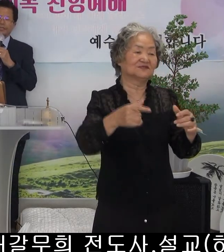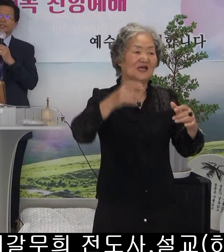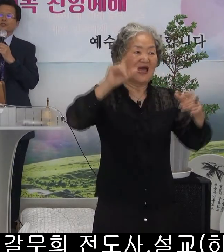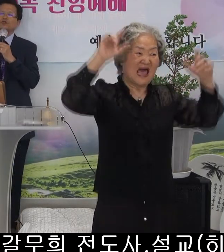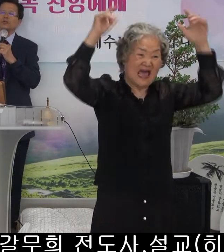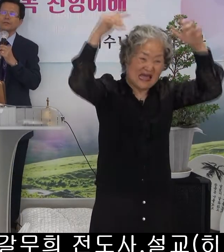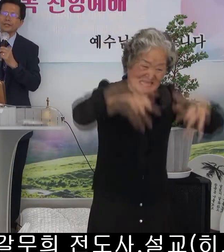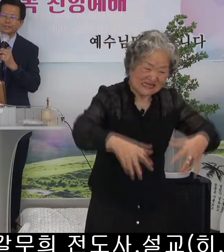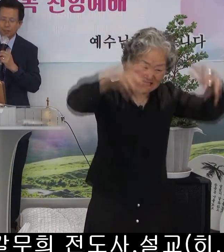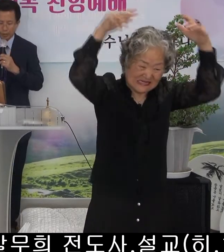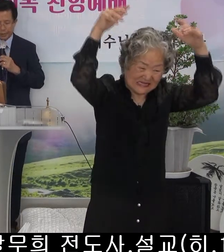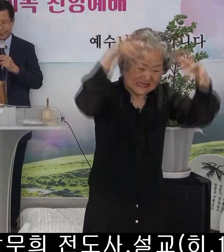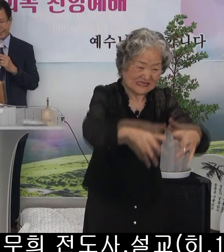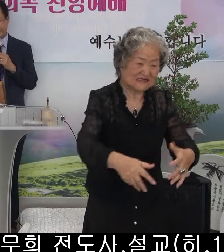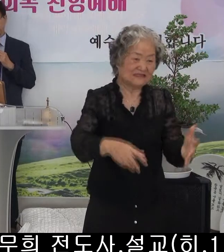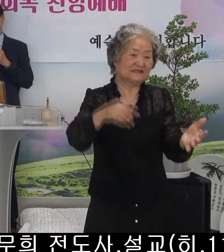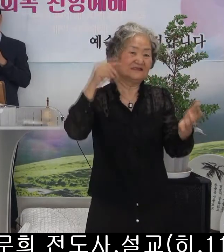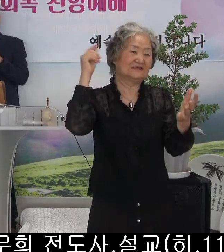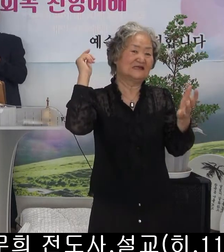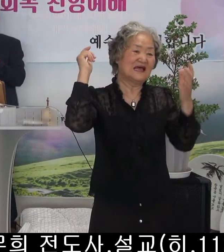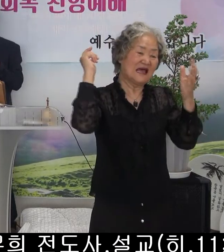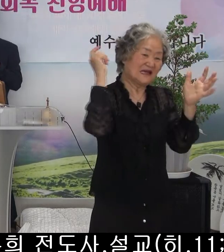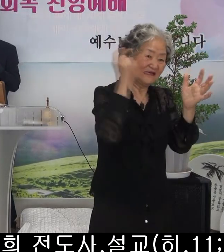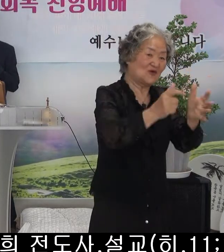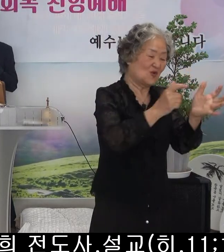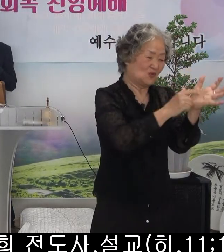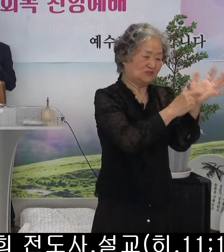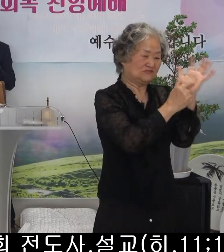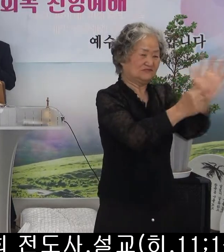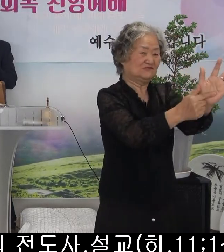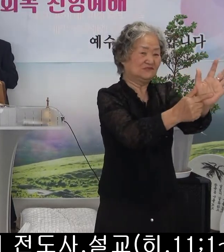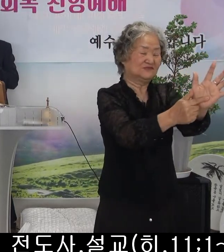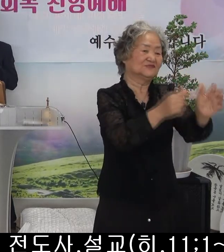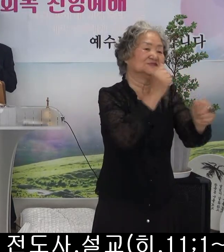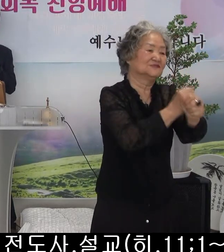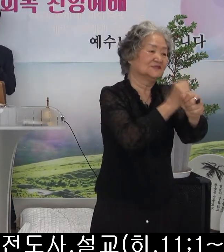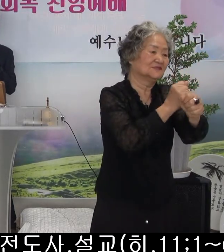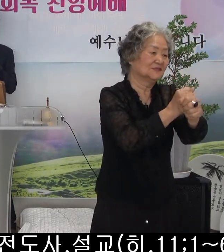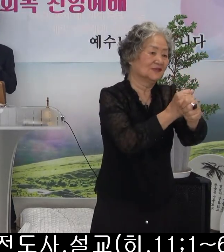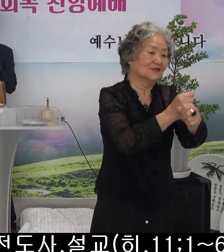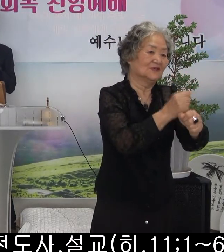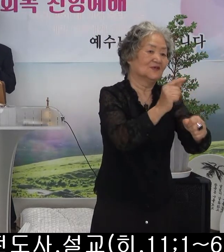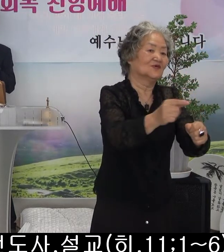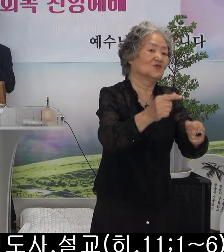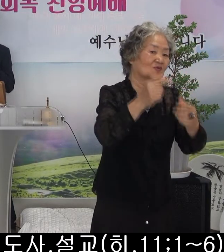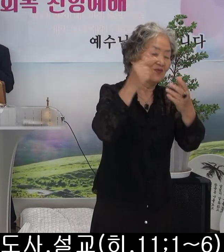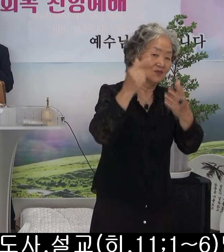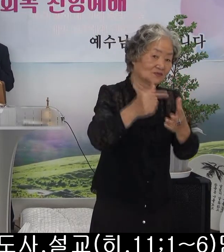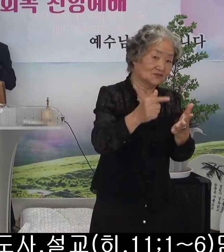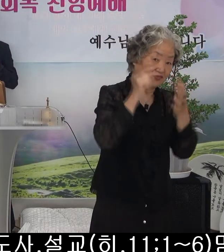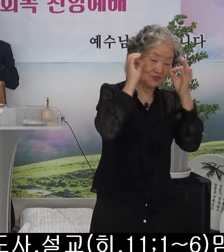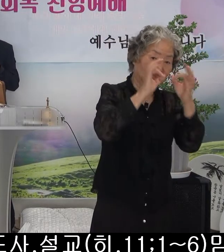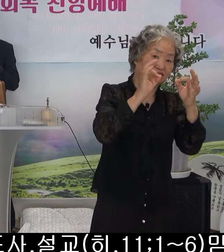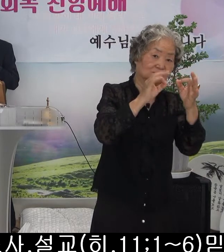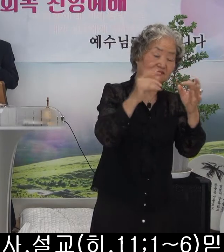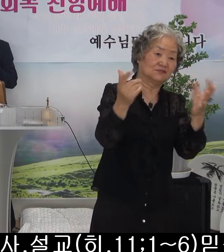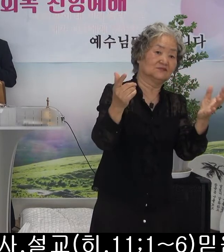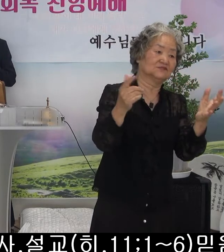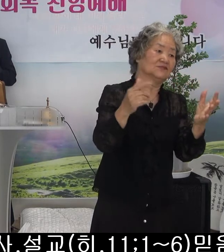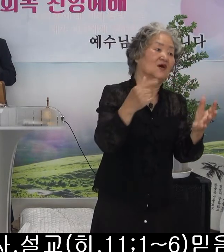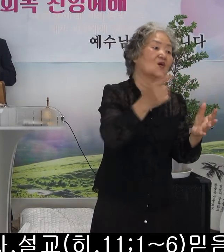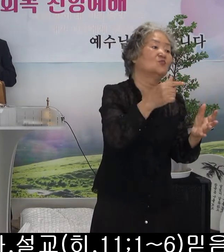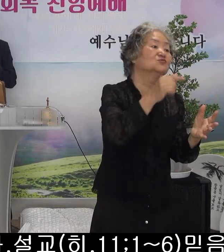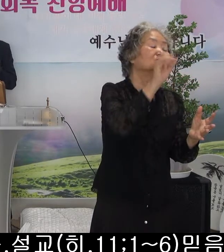살다가 하나님께 휴거를 받아서 죽음을 맛보지 않고 하늘나라에 올라간 사람이, 성경에는 죽음을 맛보지